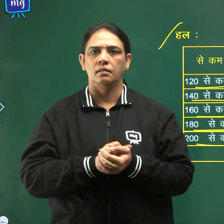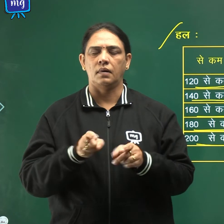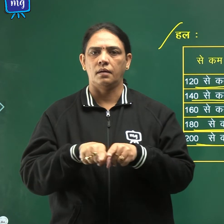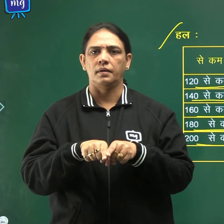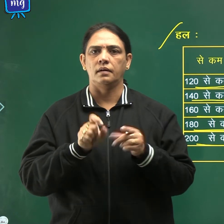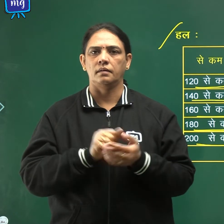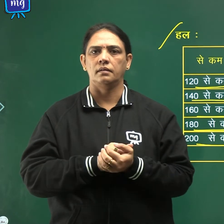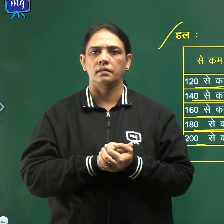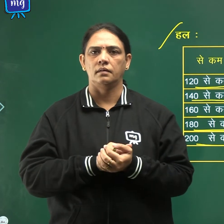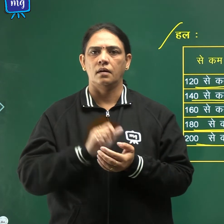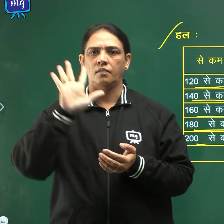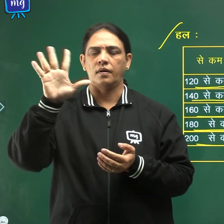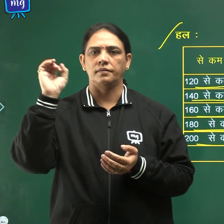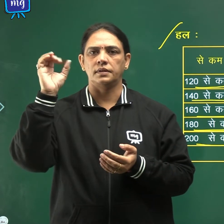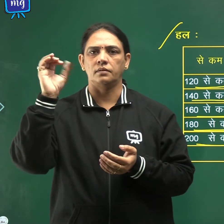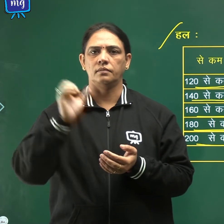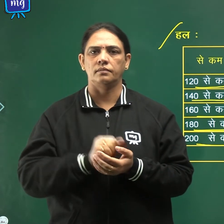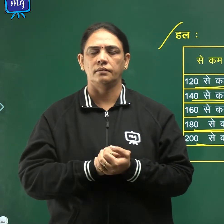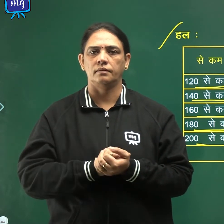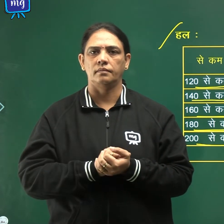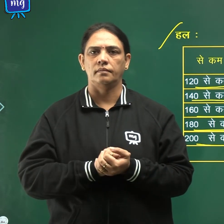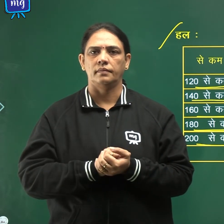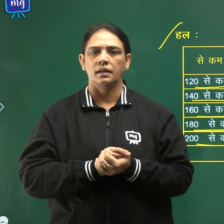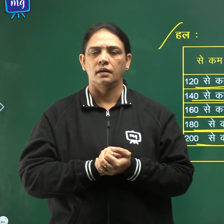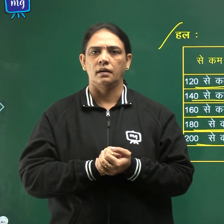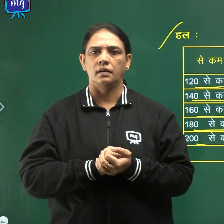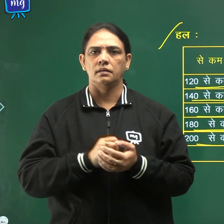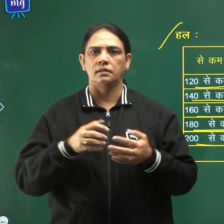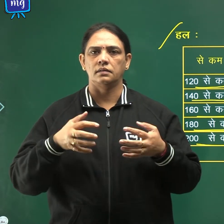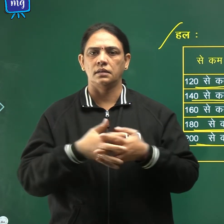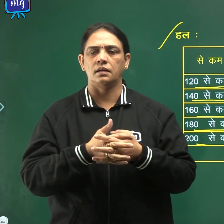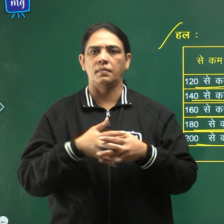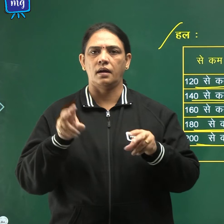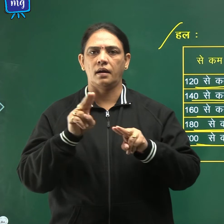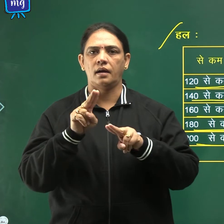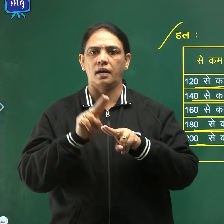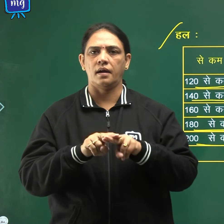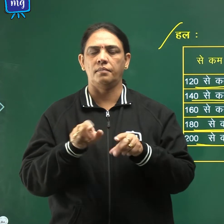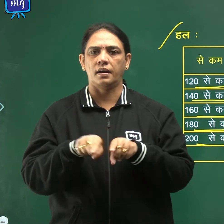बराबर 50। सिग्मा F बराबर